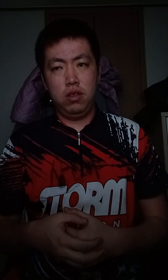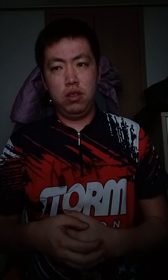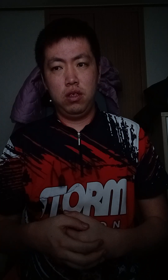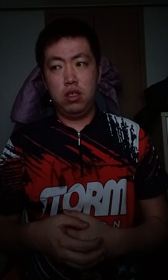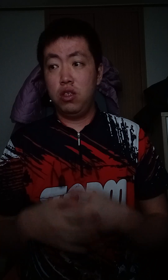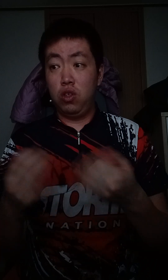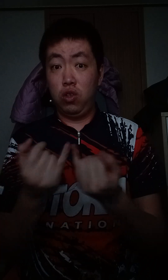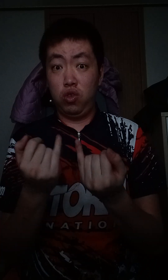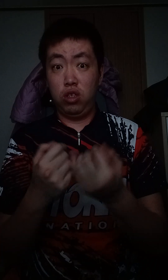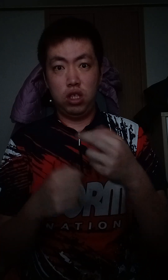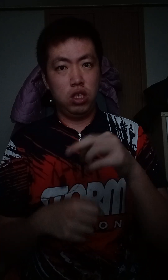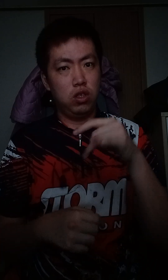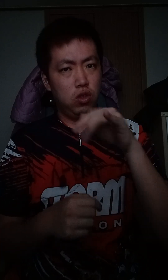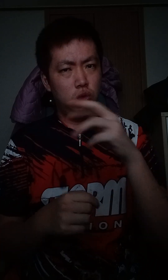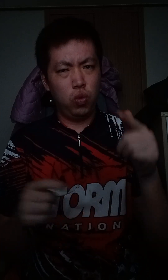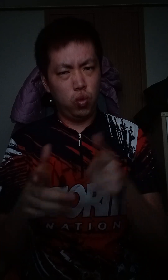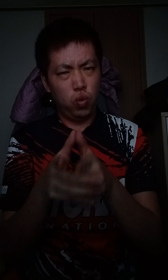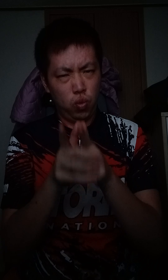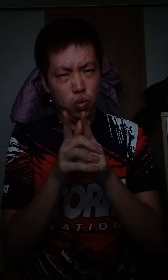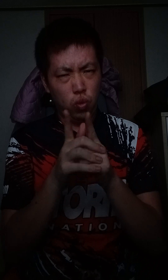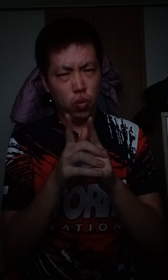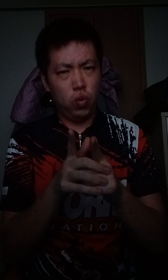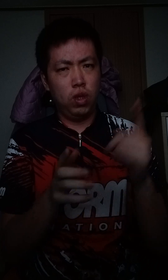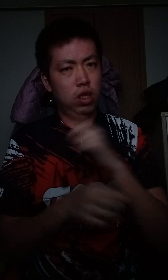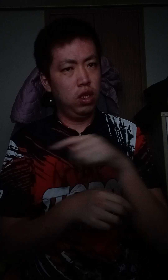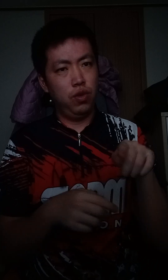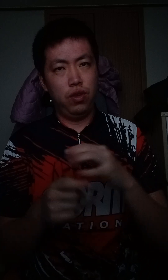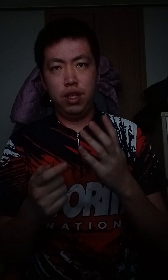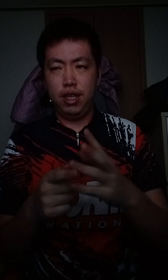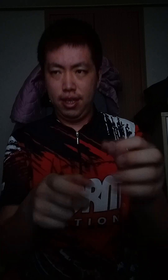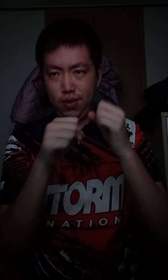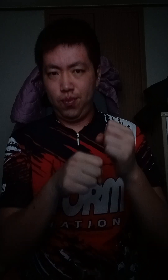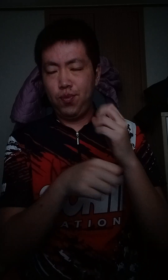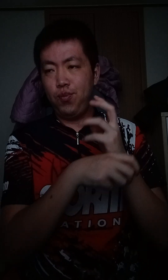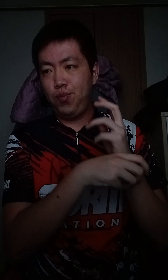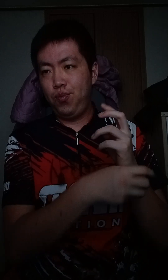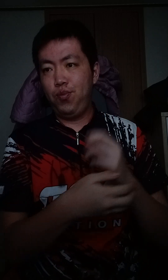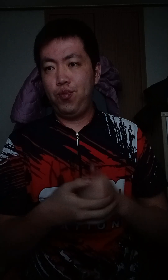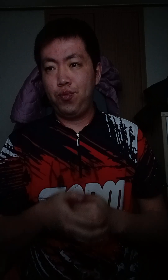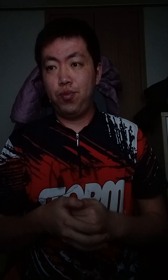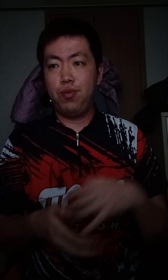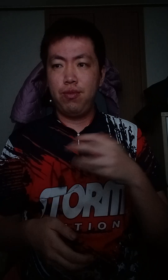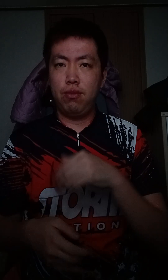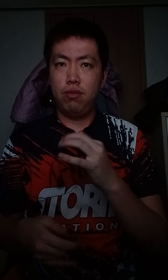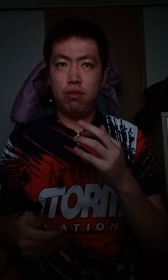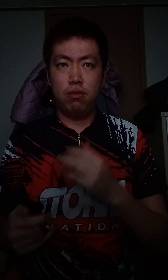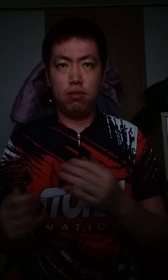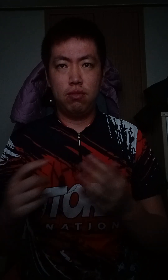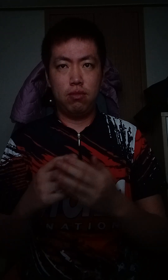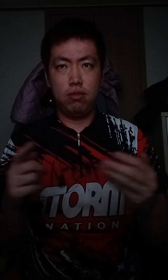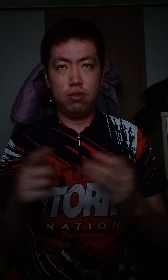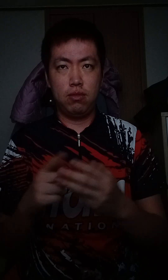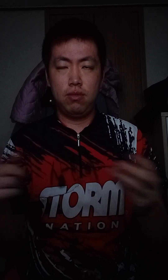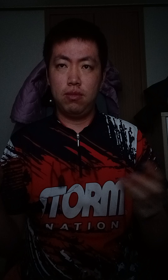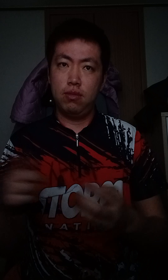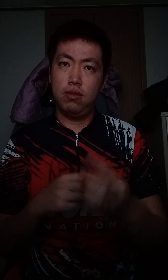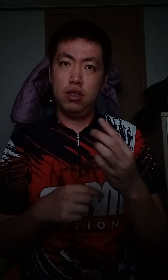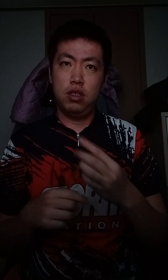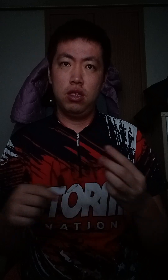군정 당국은 총격전 끝에 무장 세력을 제압했다고 밝혔는데 알카에다와 연계된 무장단체 이슬람과 무슬림